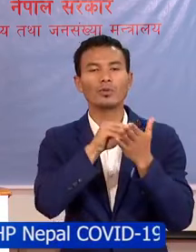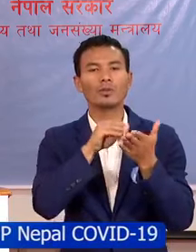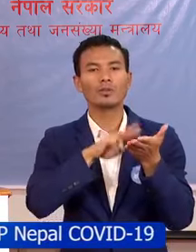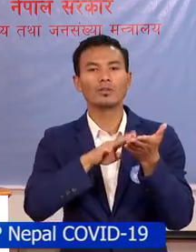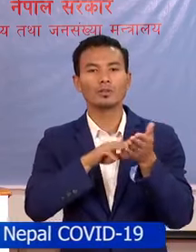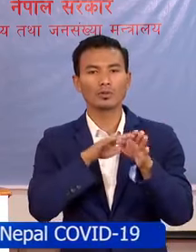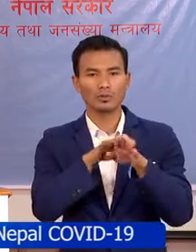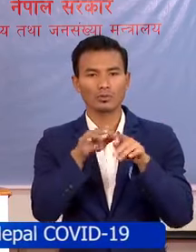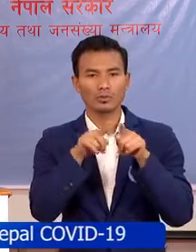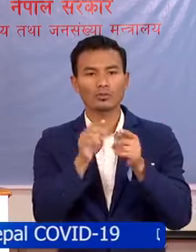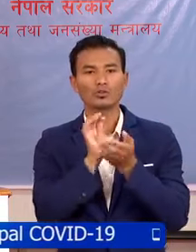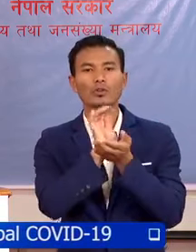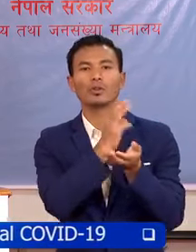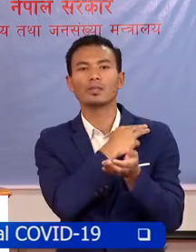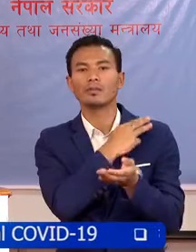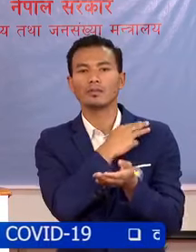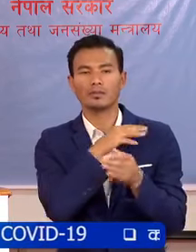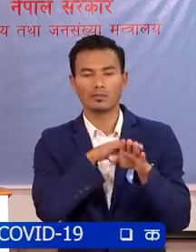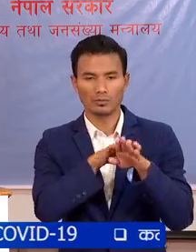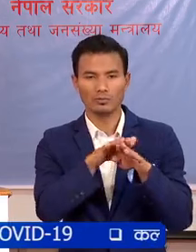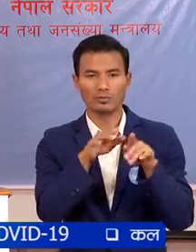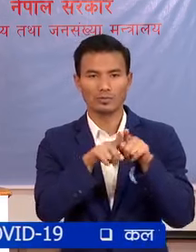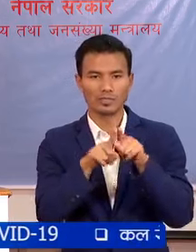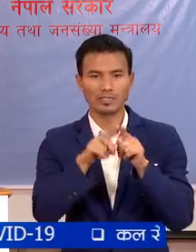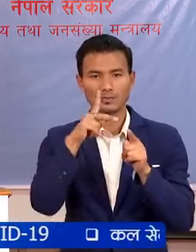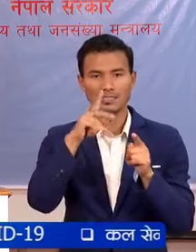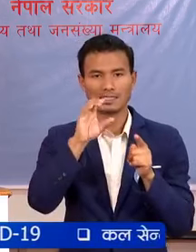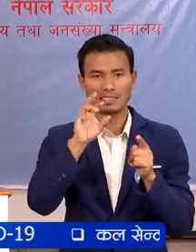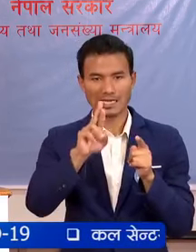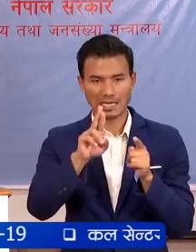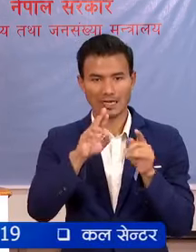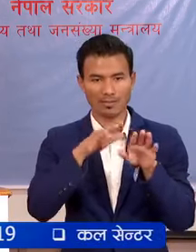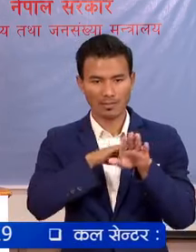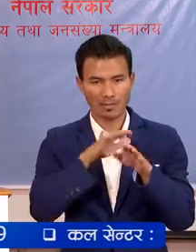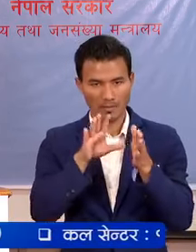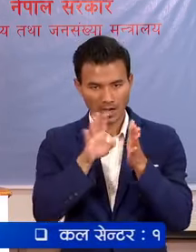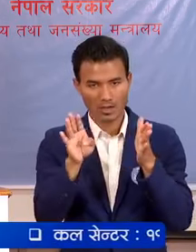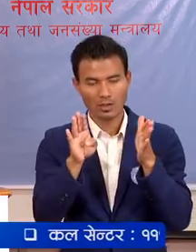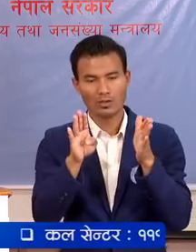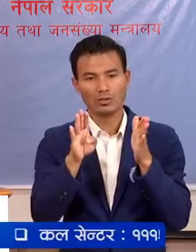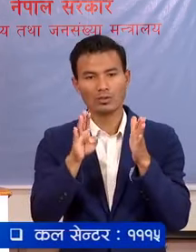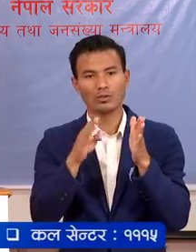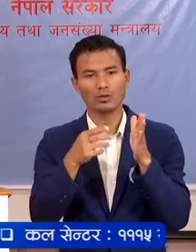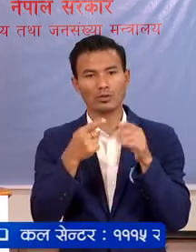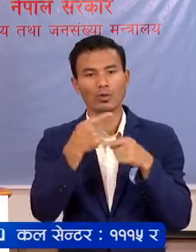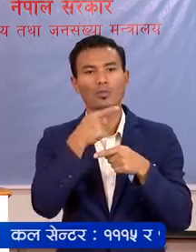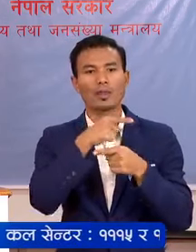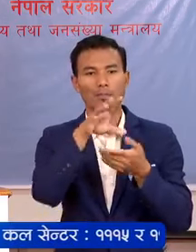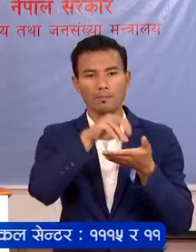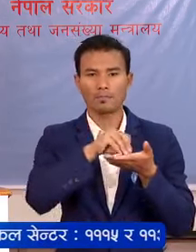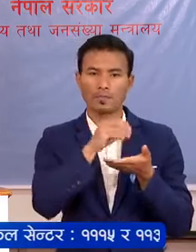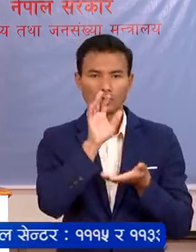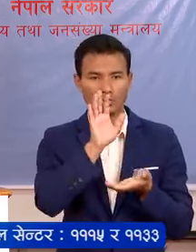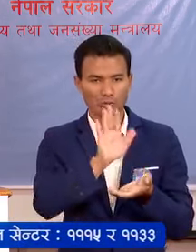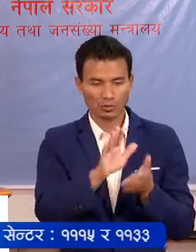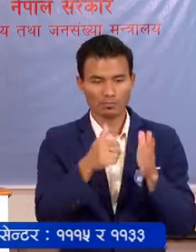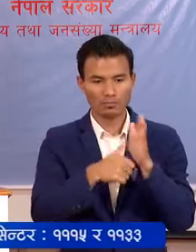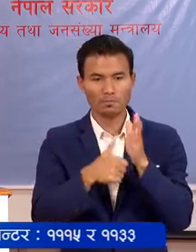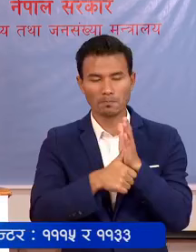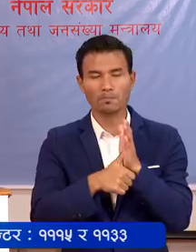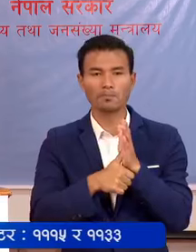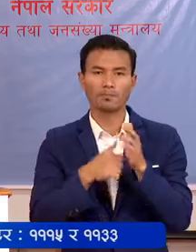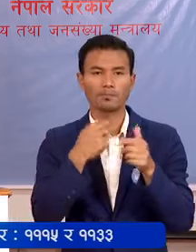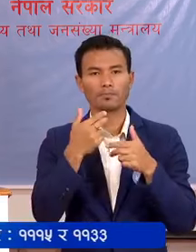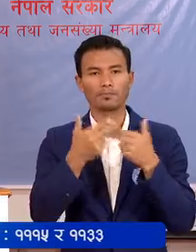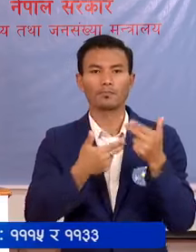सोयगी हरुको पनी PCR वाट नमुना संकल PCR को लागी नमुना संकल अन भही सके को चाओ परिक्सेन करने